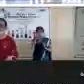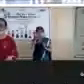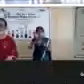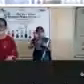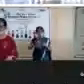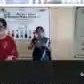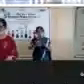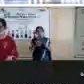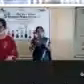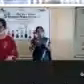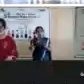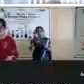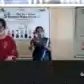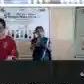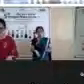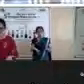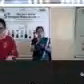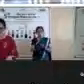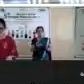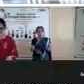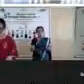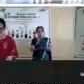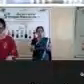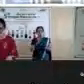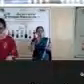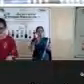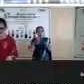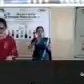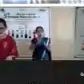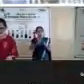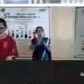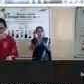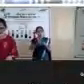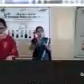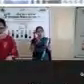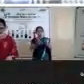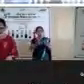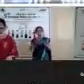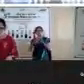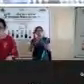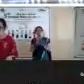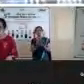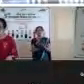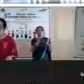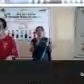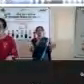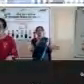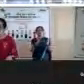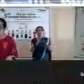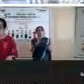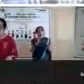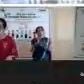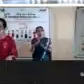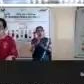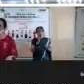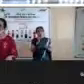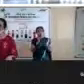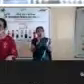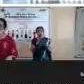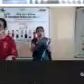मैं NIPVD को पूर्वोत्तर के दिव्यांगजनों के कौशल और क्षमताओं के बारे में जागरूकता पैदा करने की दिशा में इस बहुत